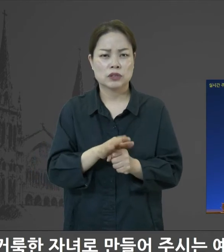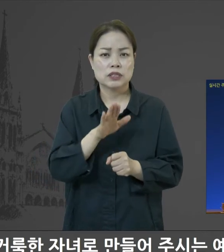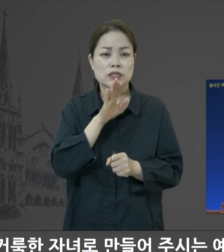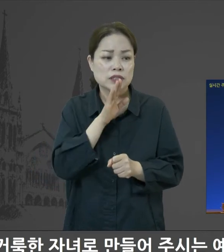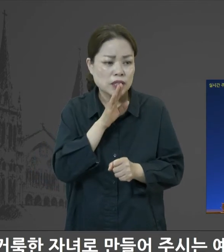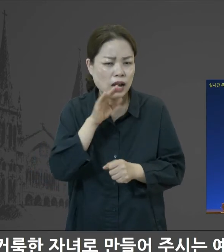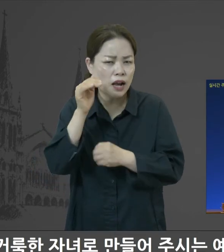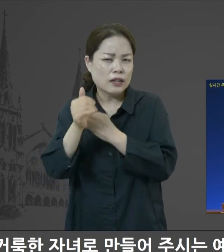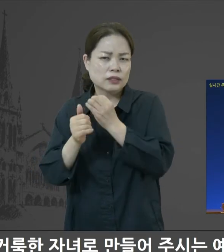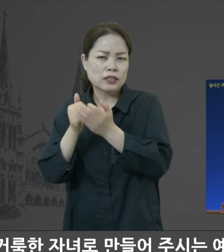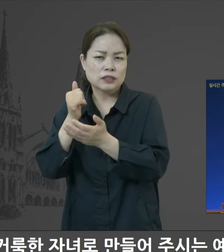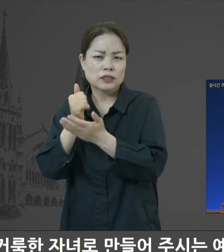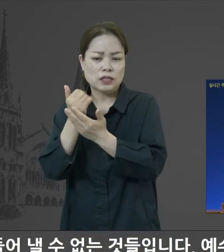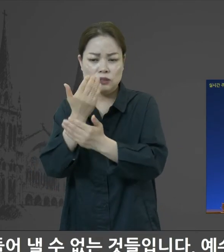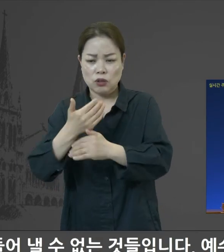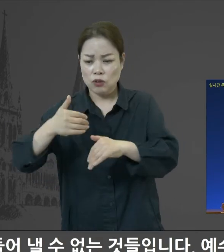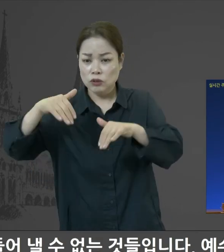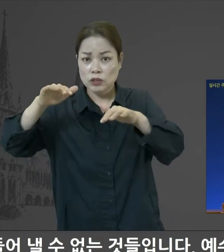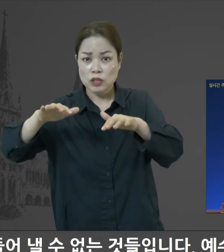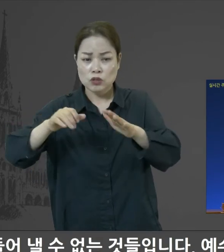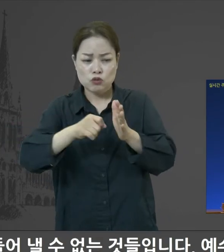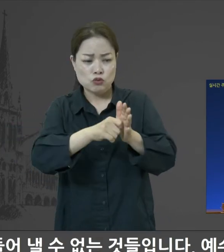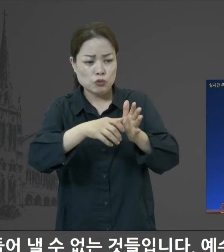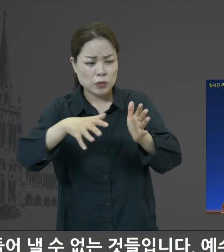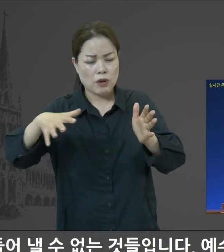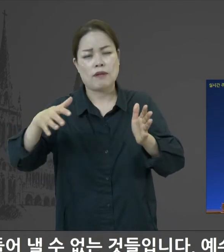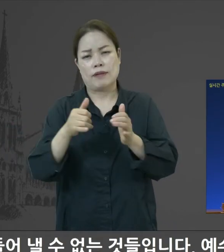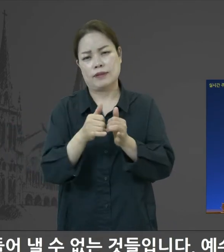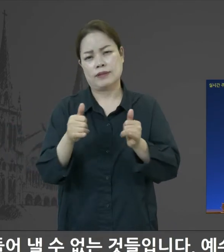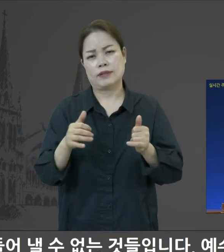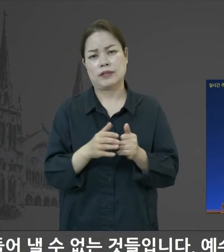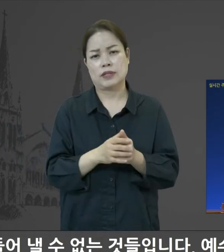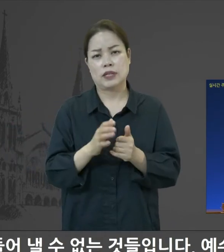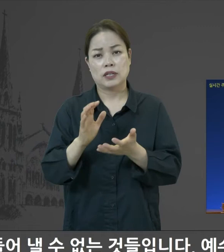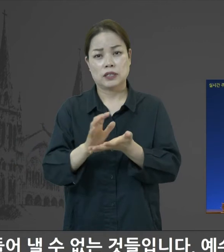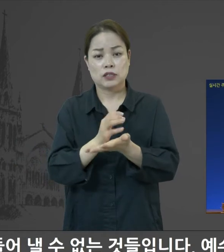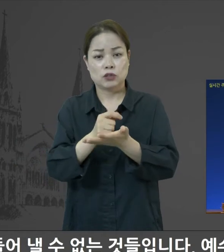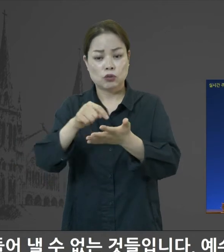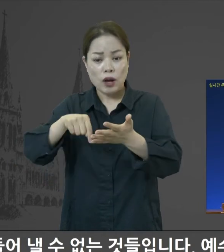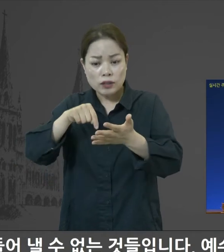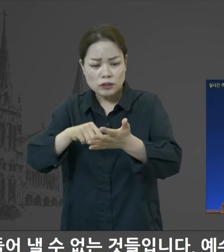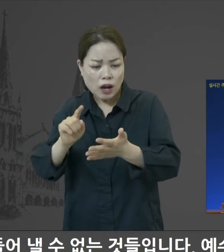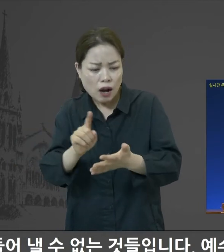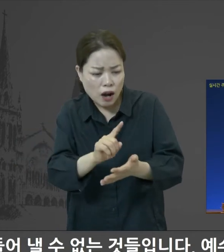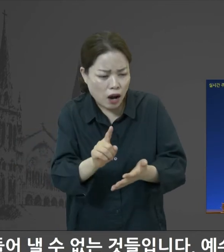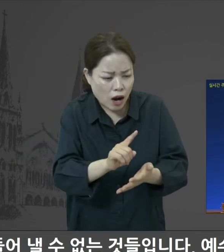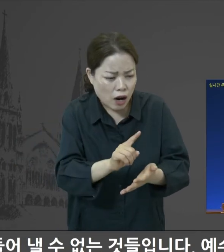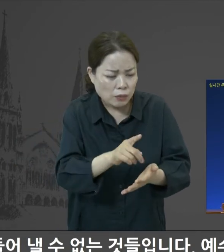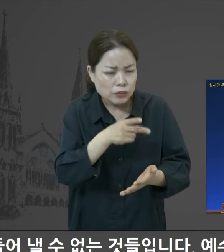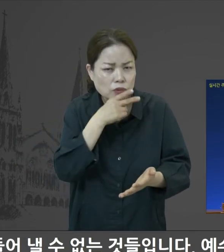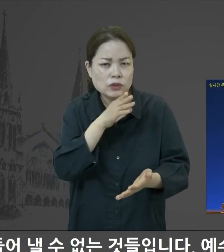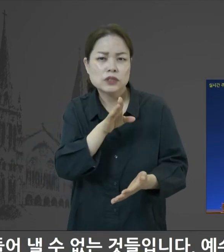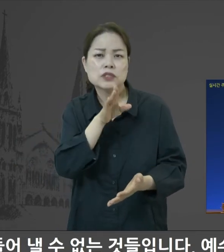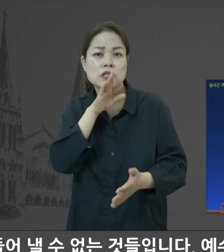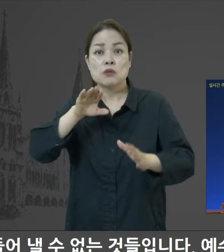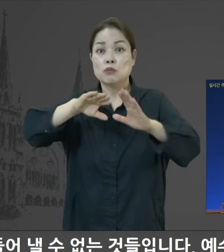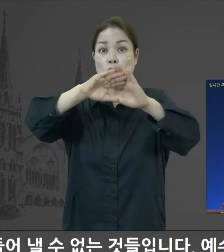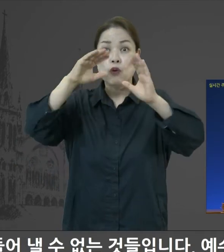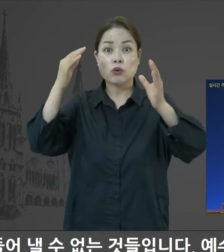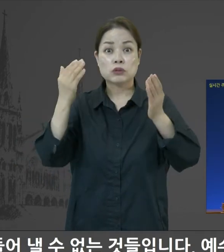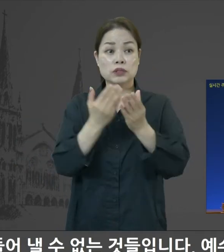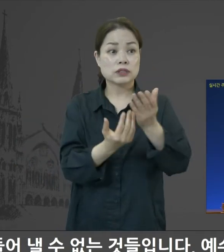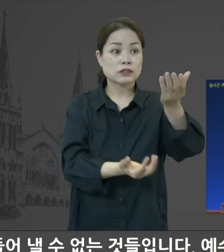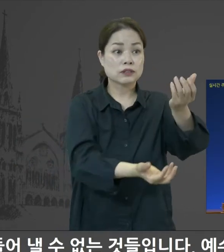실상은 하나님과 천사들 앞에서 유명한 자들입니다. 그리스도 안에 있으면 우리가 아무것도 없어서 실상은 모든 것을